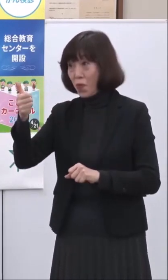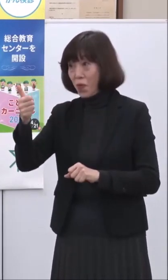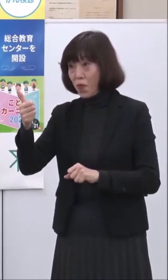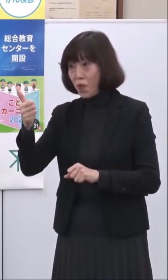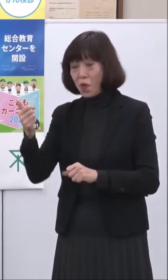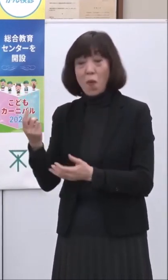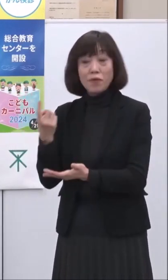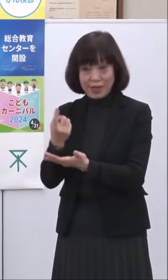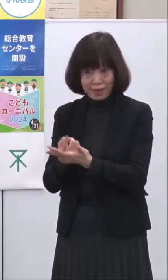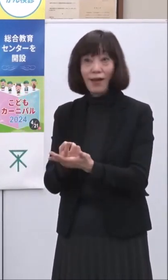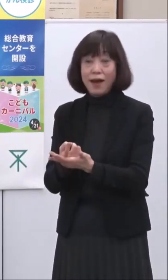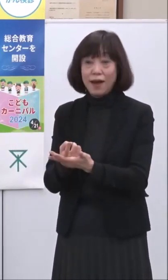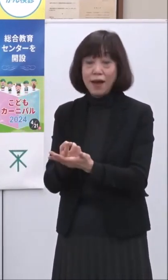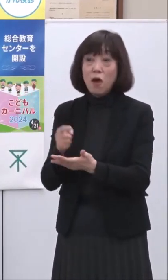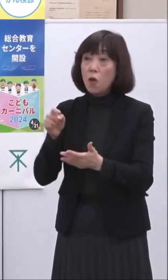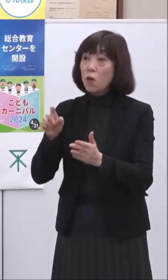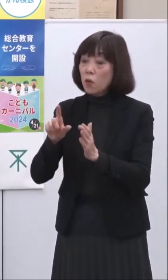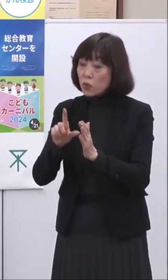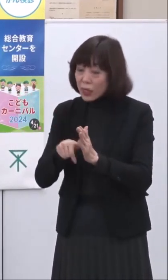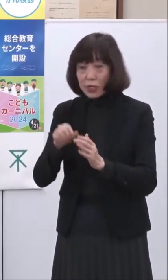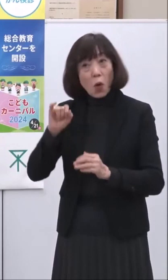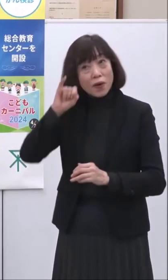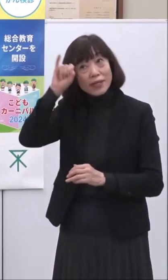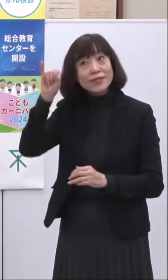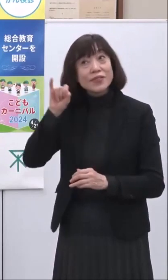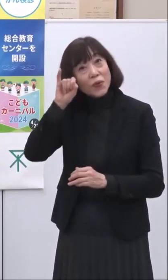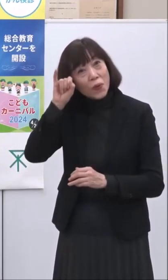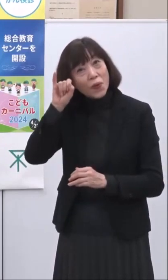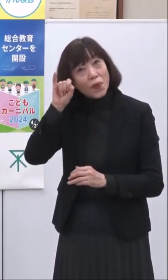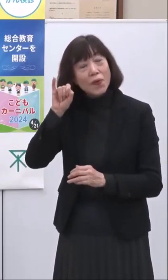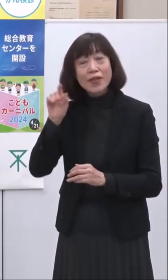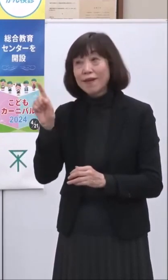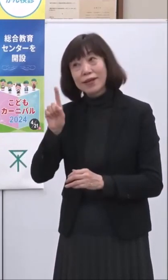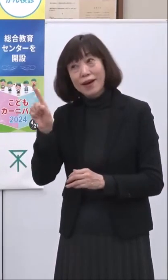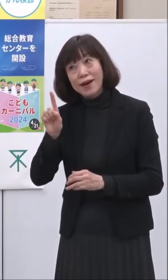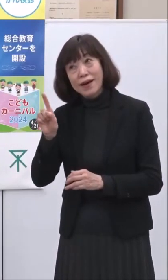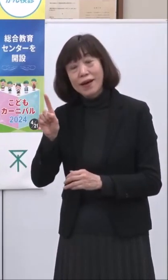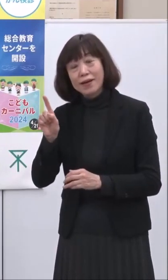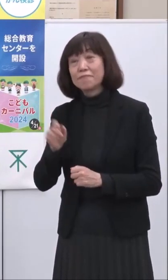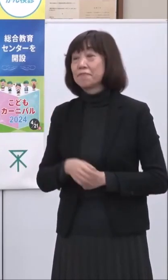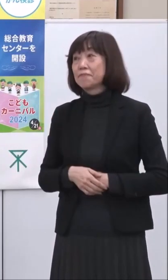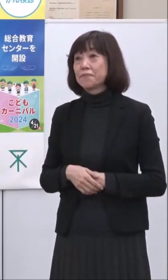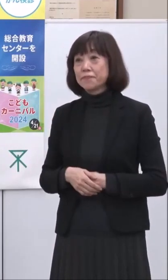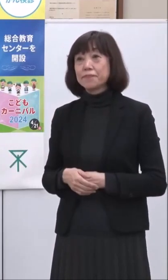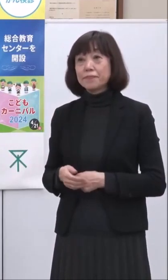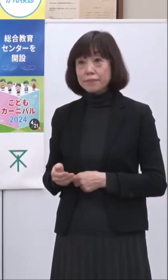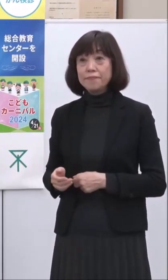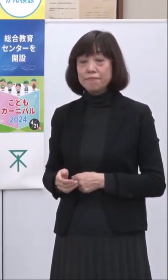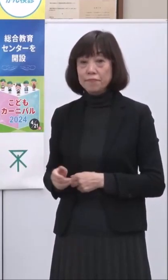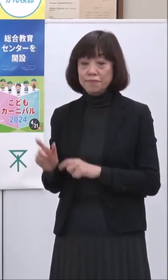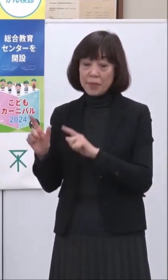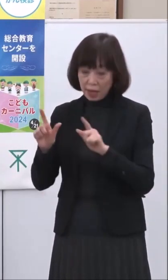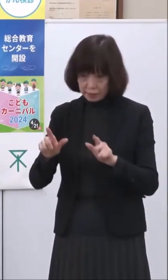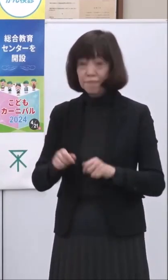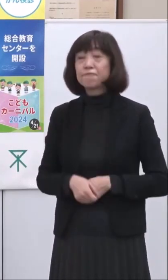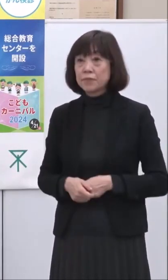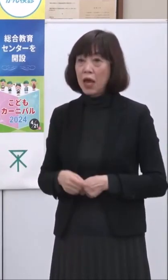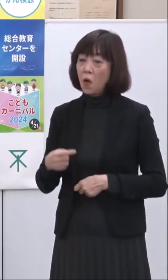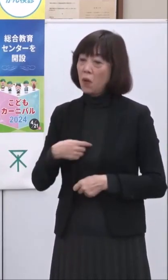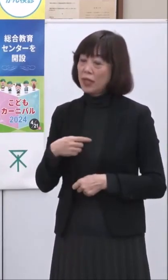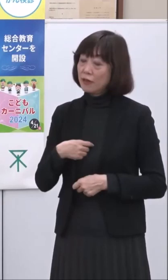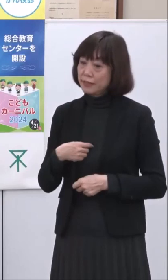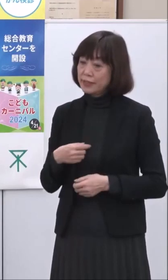ていたと思います。で、まあ、その時のその印象に残ったことがあれば教えていただけますでしょうか。 はい、就任